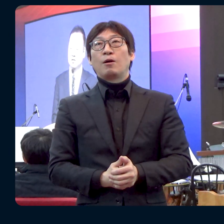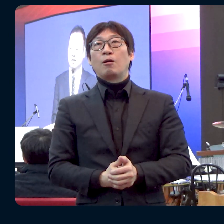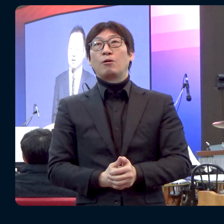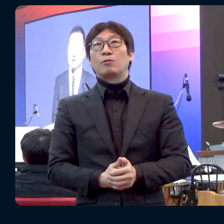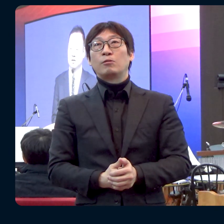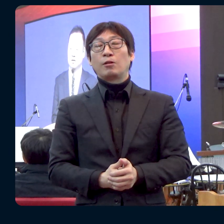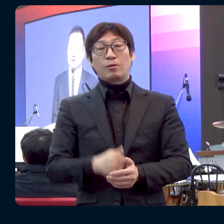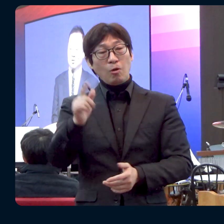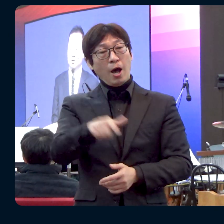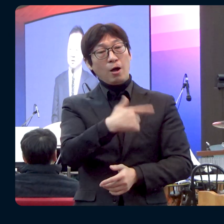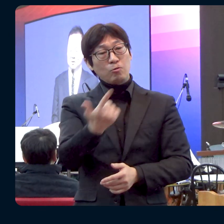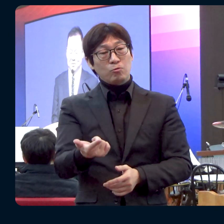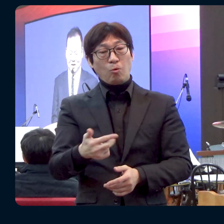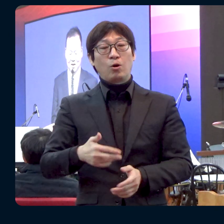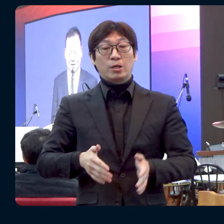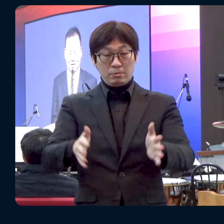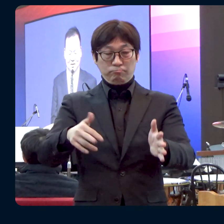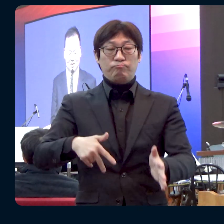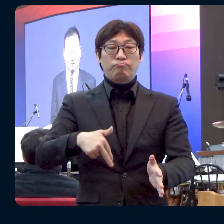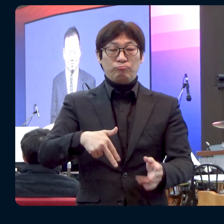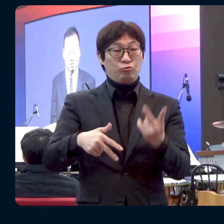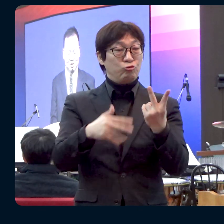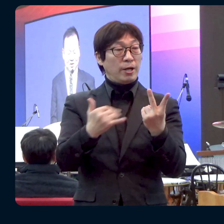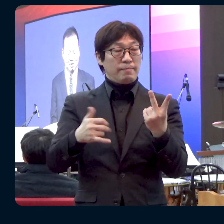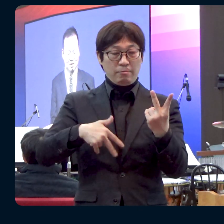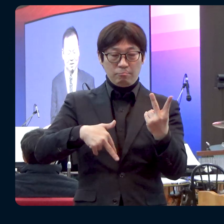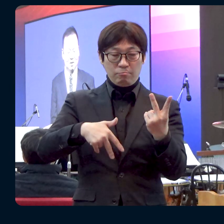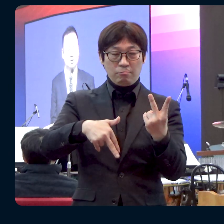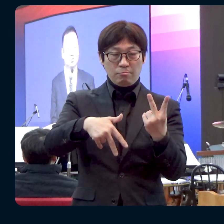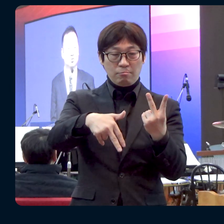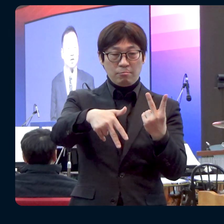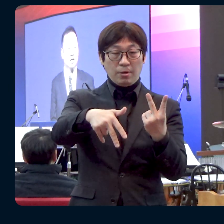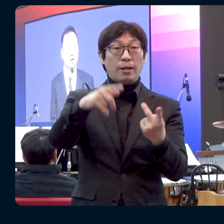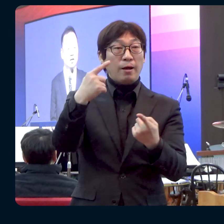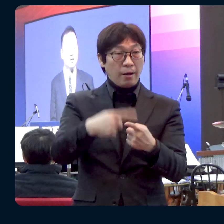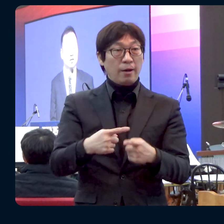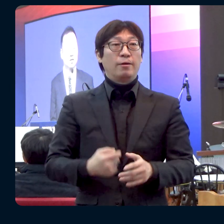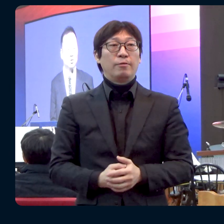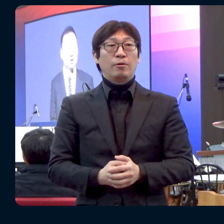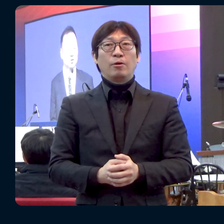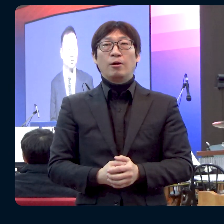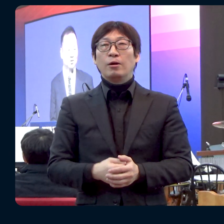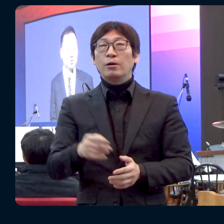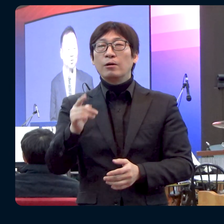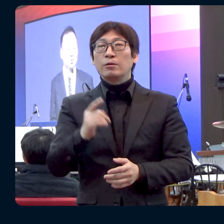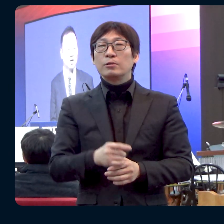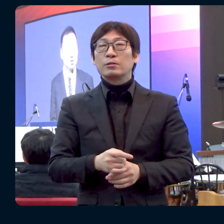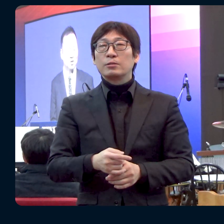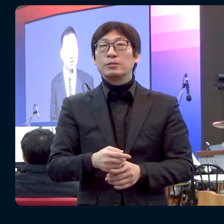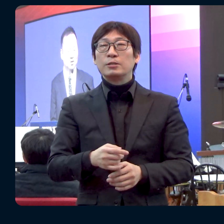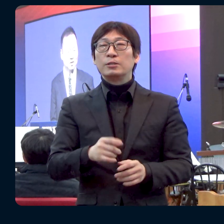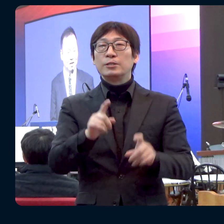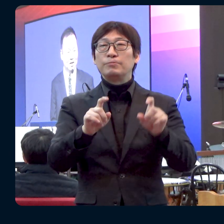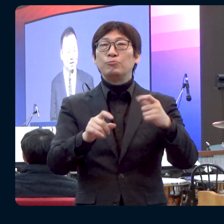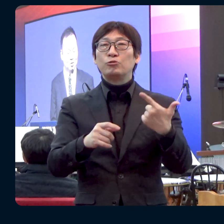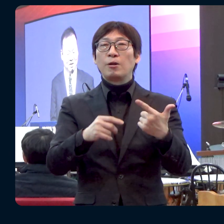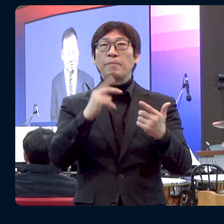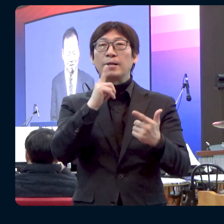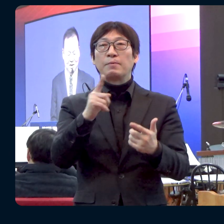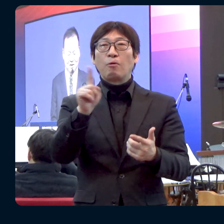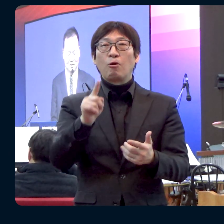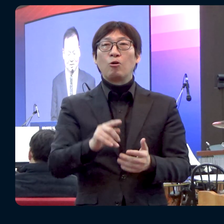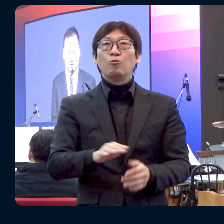바울과 실라가 길을 걷고 있었습니다. 16절에서는 우리가 기도하는 곳으로 가고